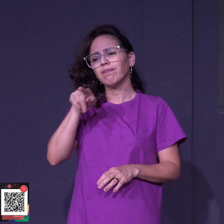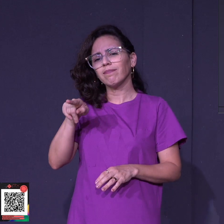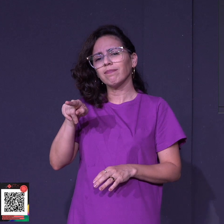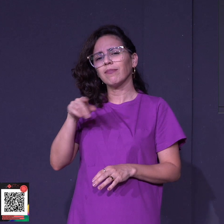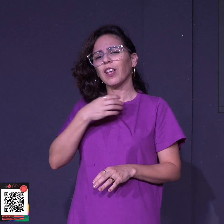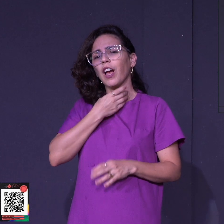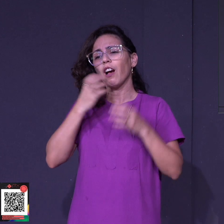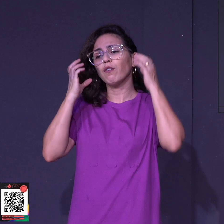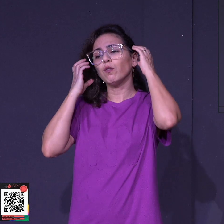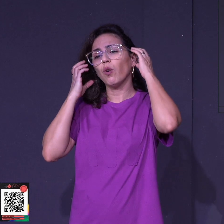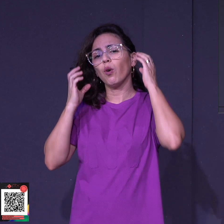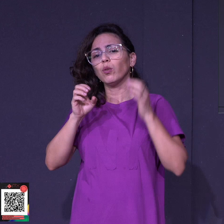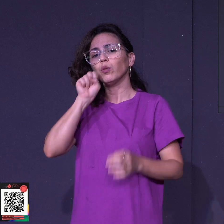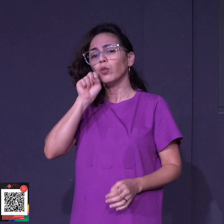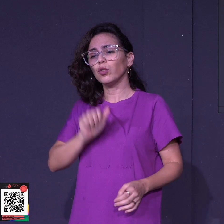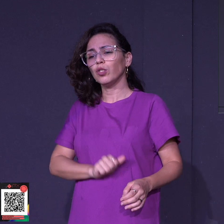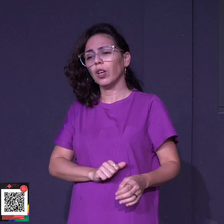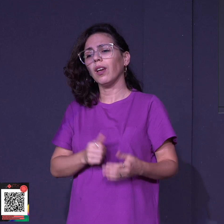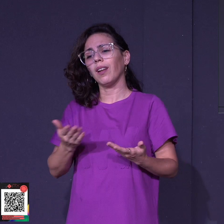Ninguém.